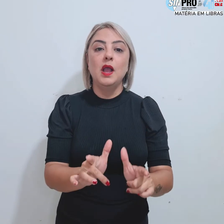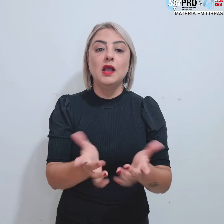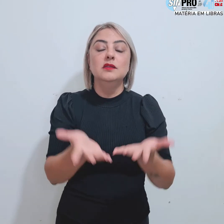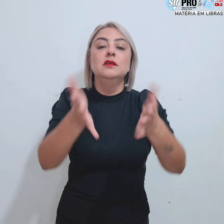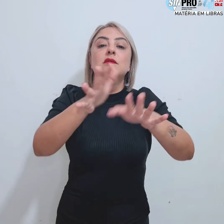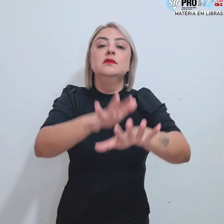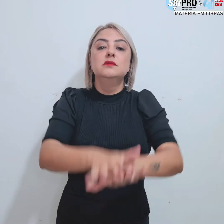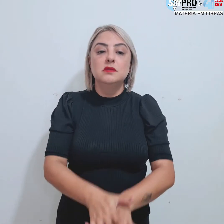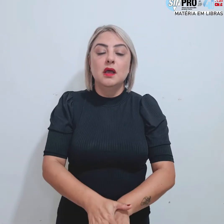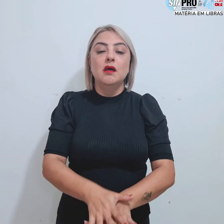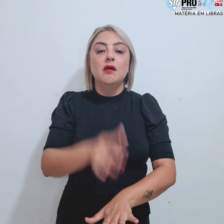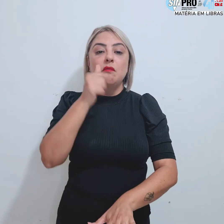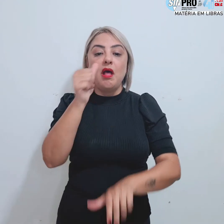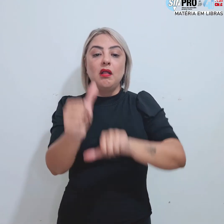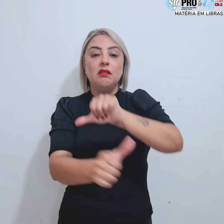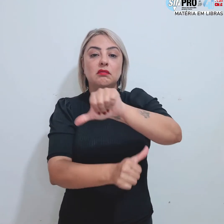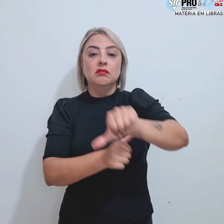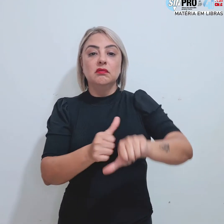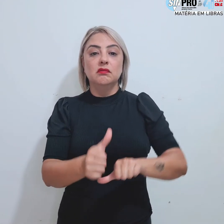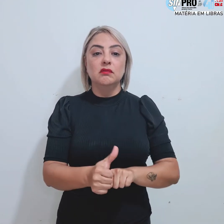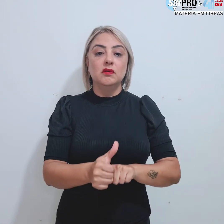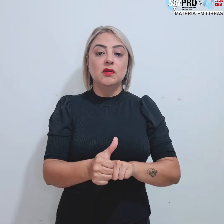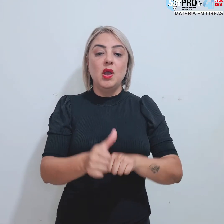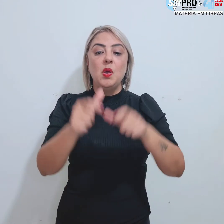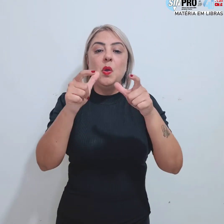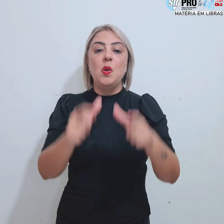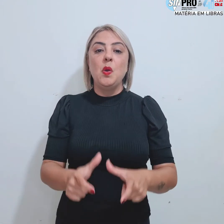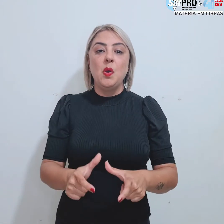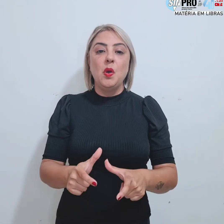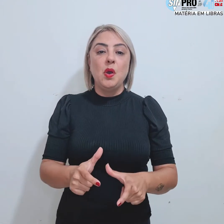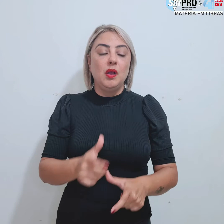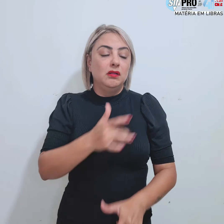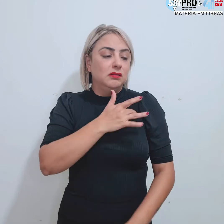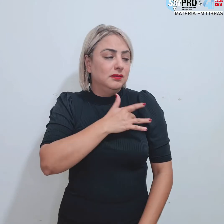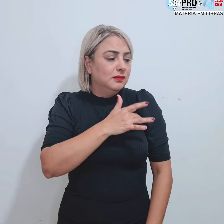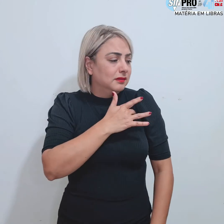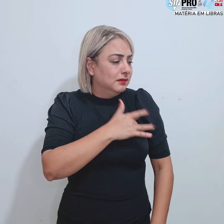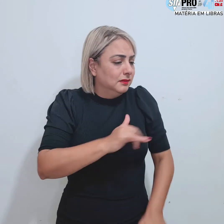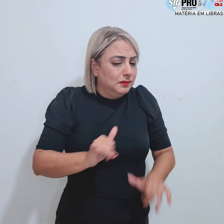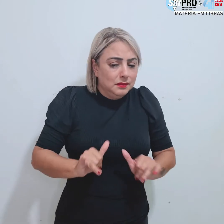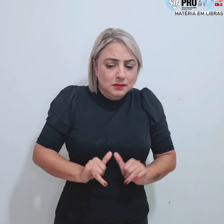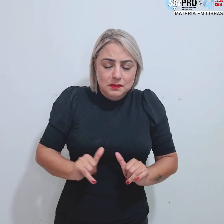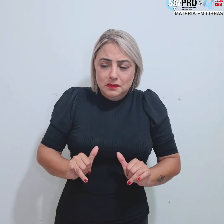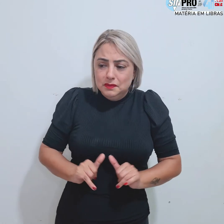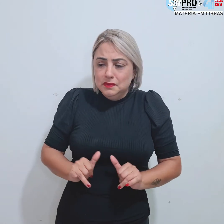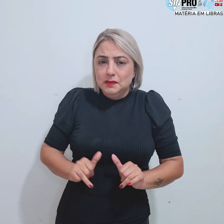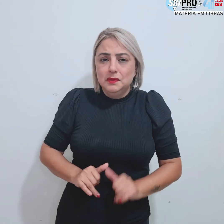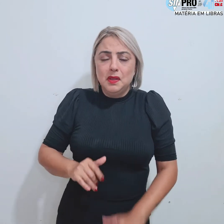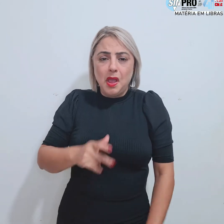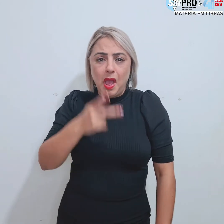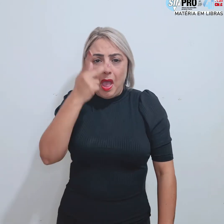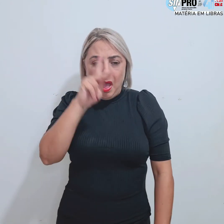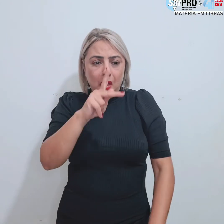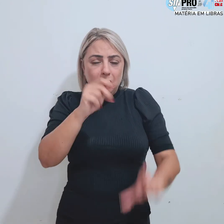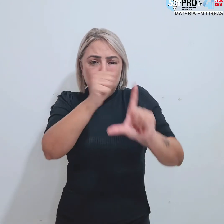lugar de inclusão para se transformar em um lugar de dor e sofrimento para os estudantes